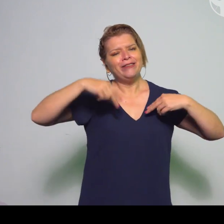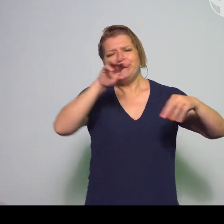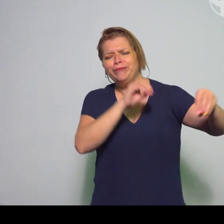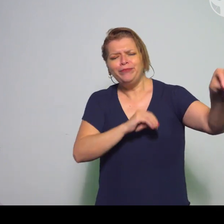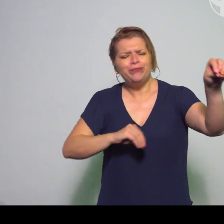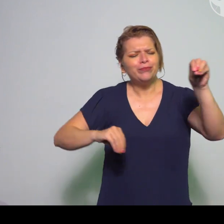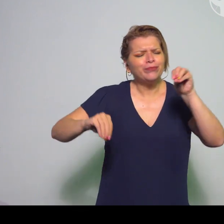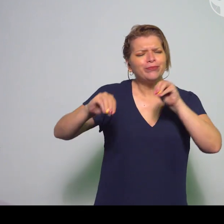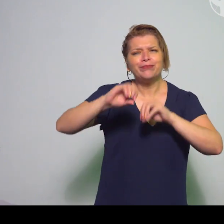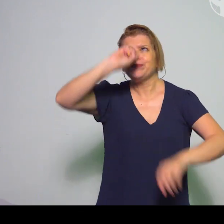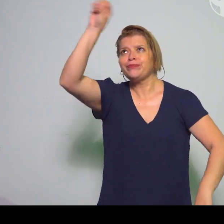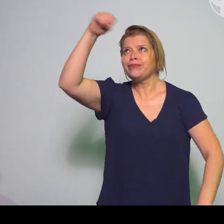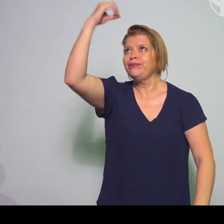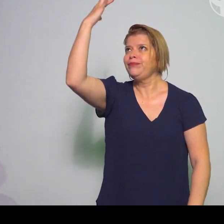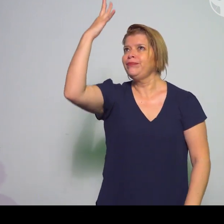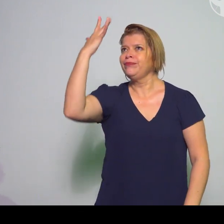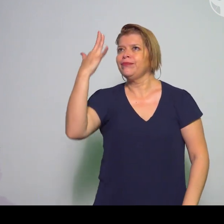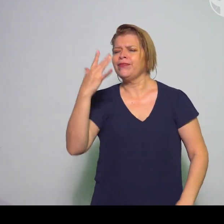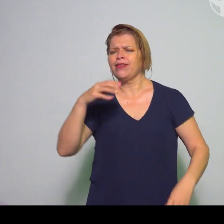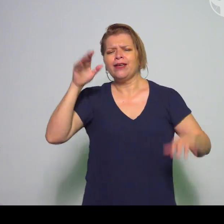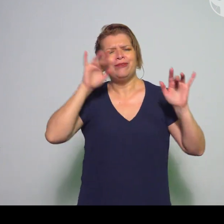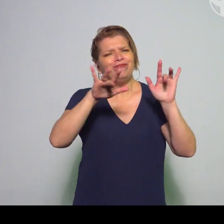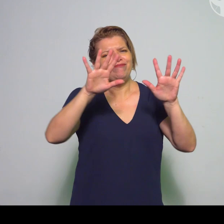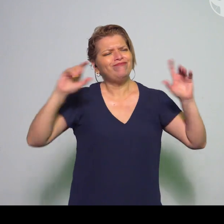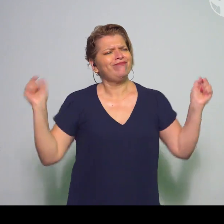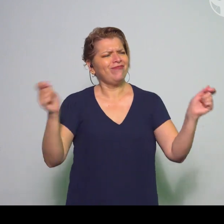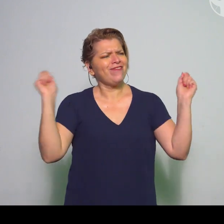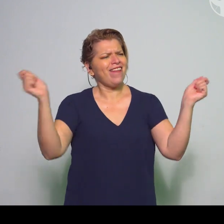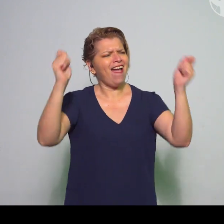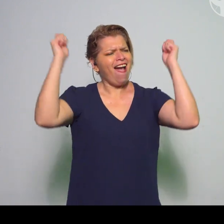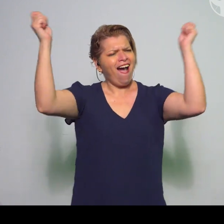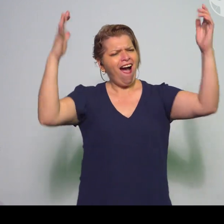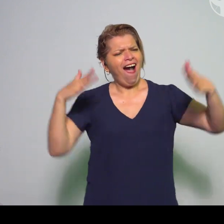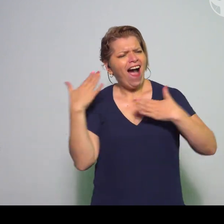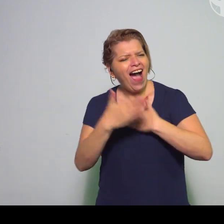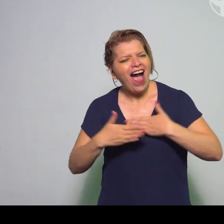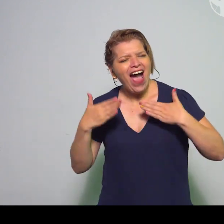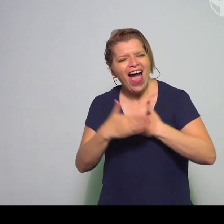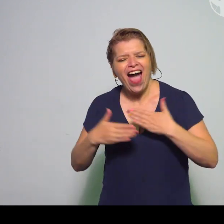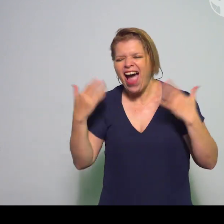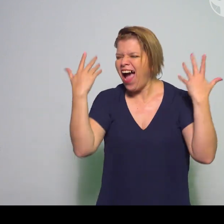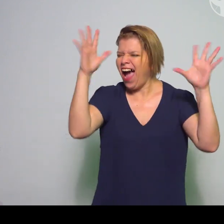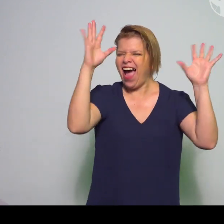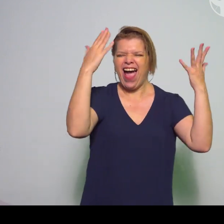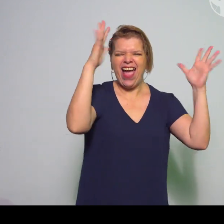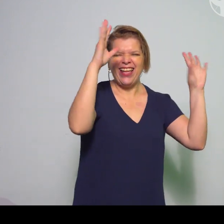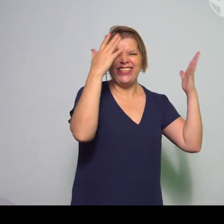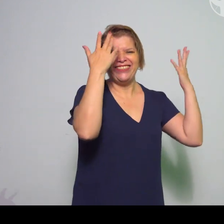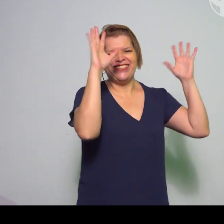cambio, esta gracia, esta misericordia, y la celebramos con gozo.